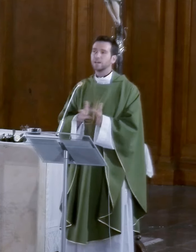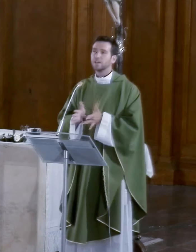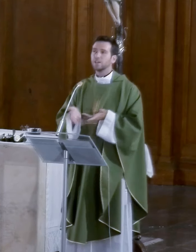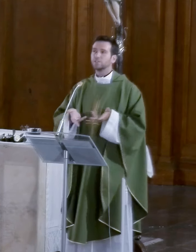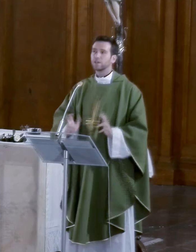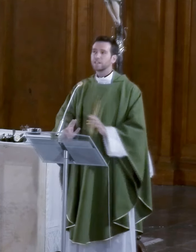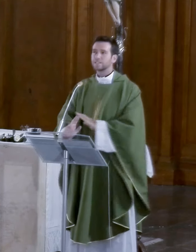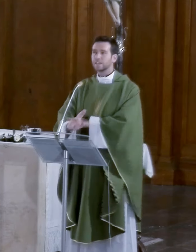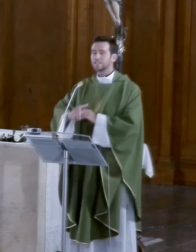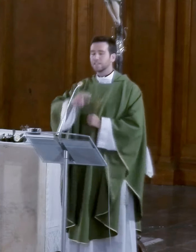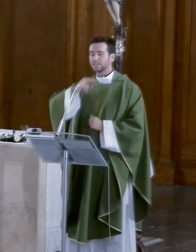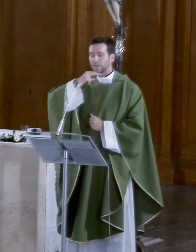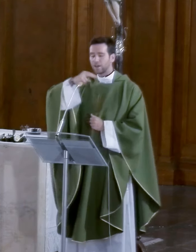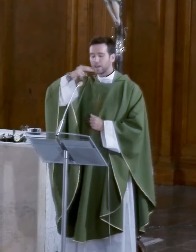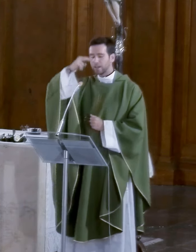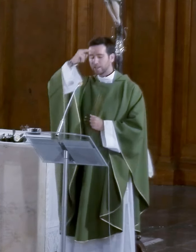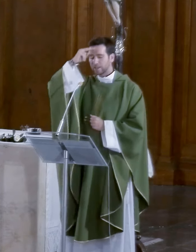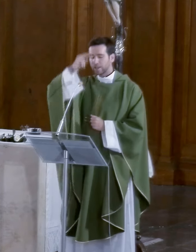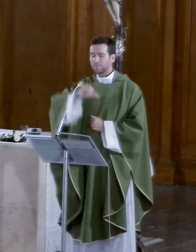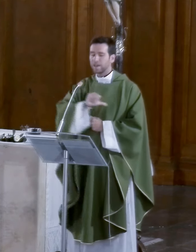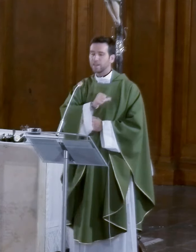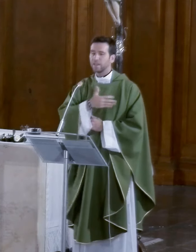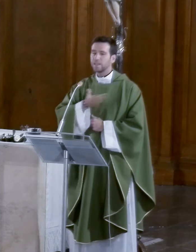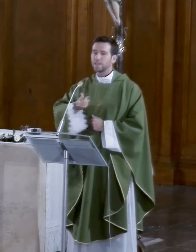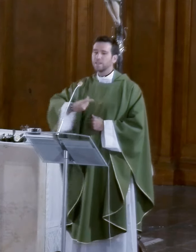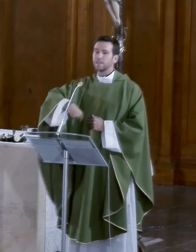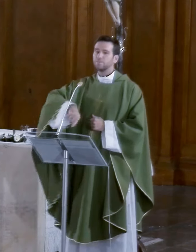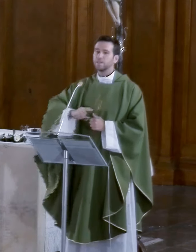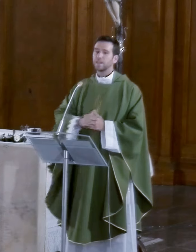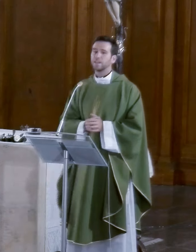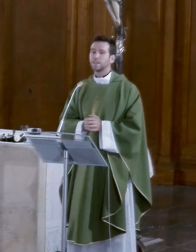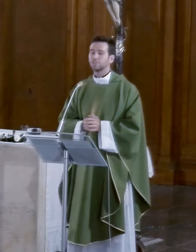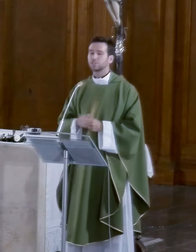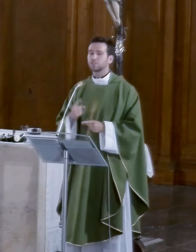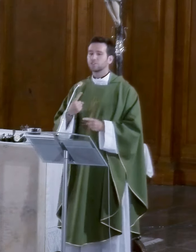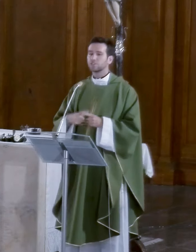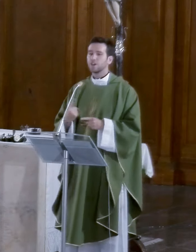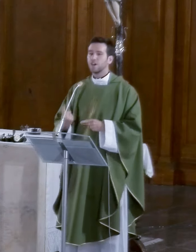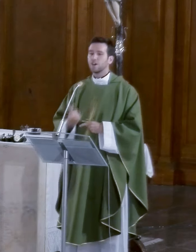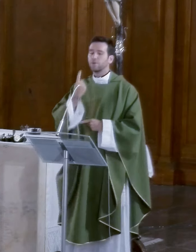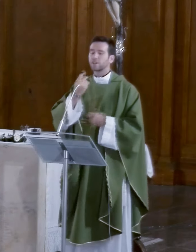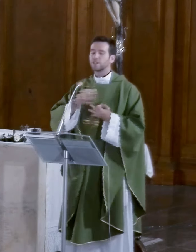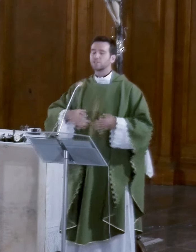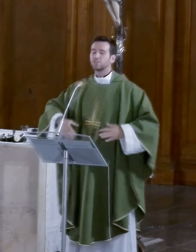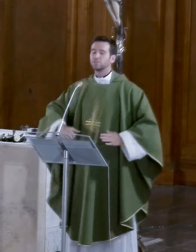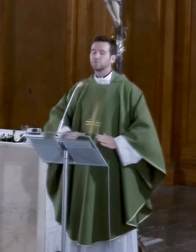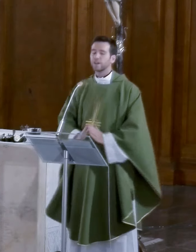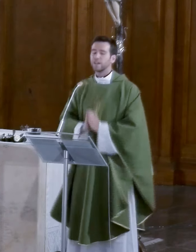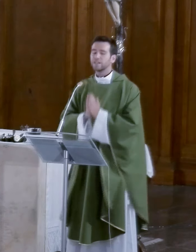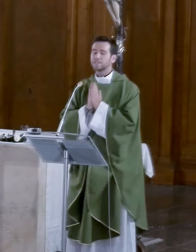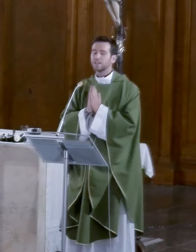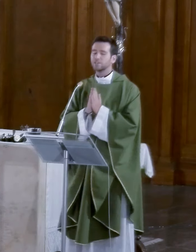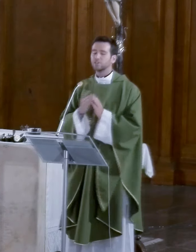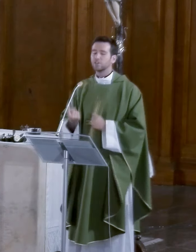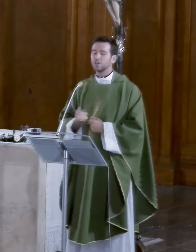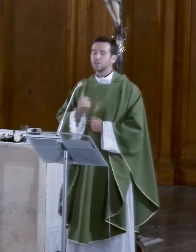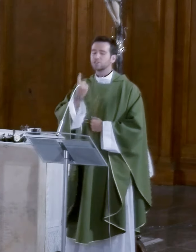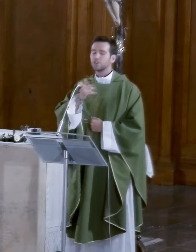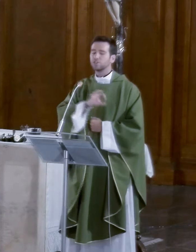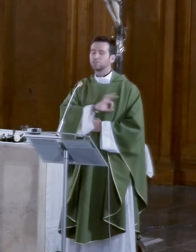súplica. Tú que estás sentado a la derecha del Padre, ten piedad de nosotros. Porque solo tú eres